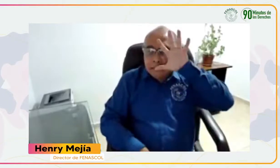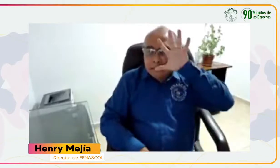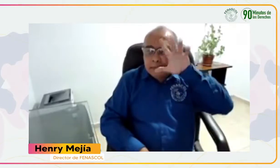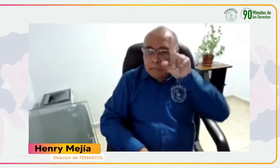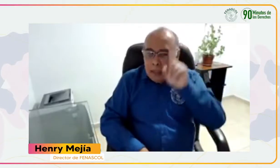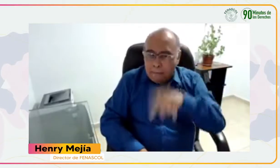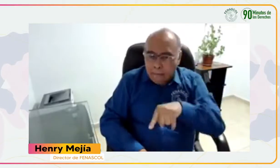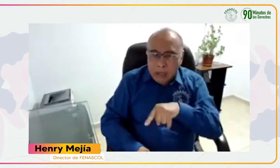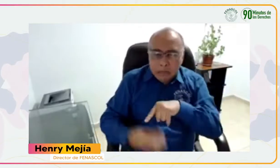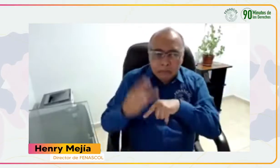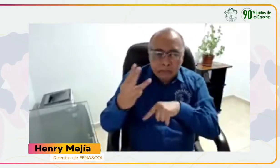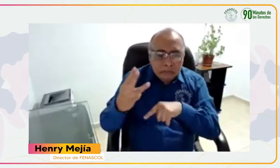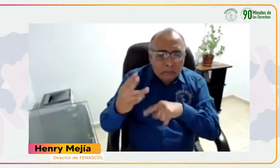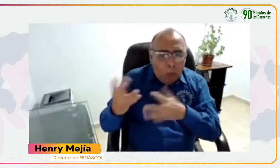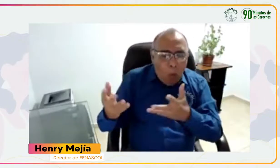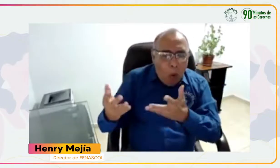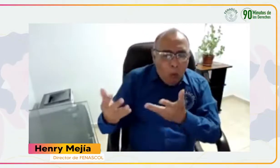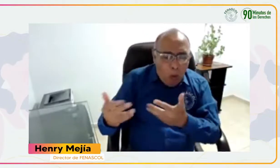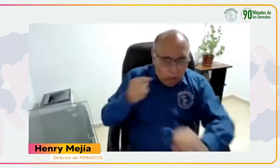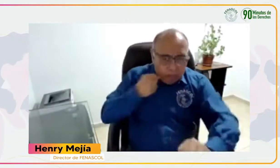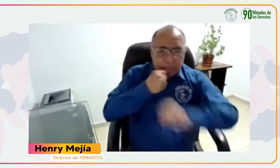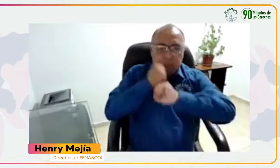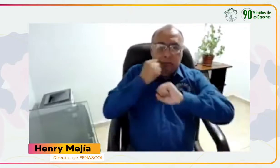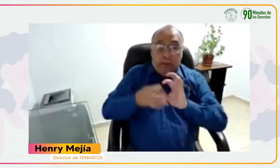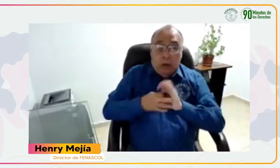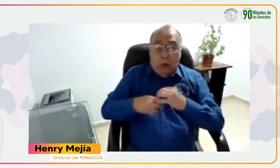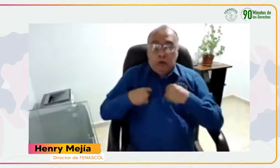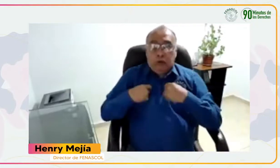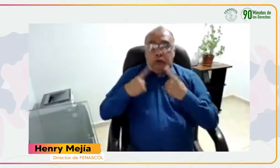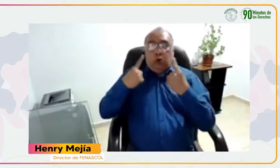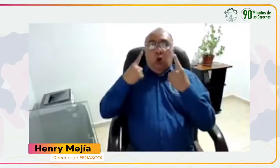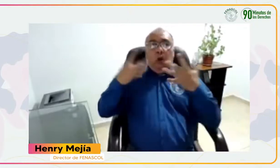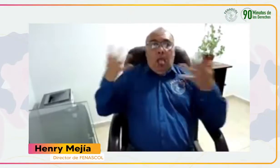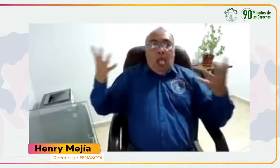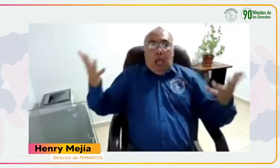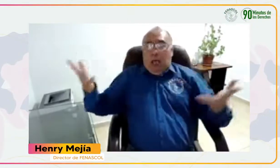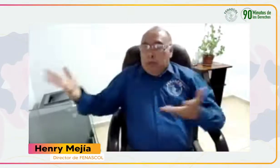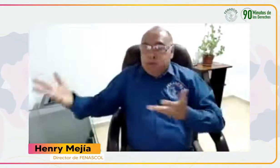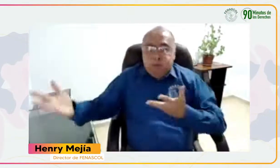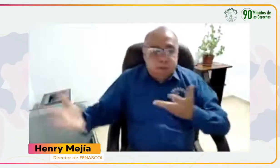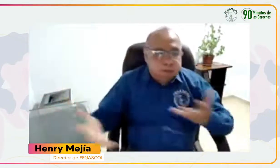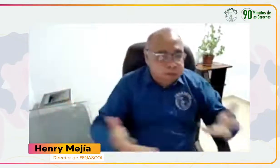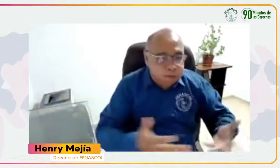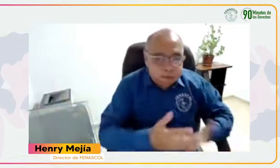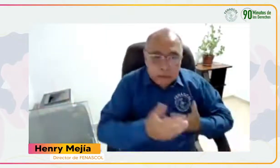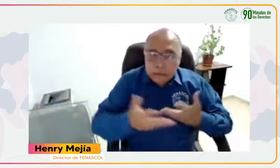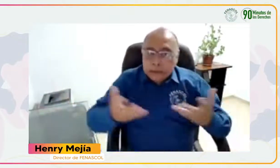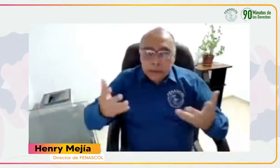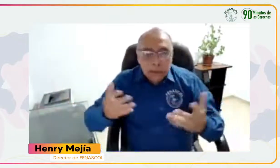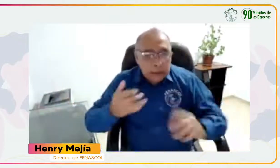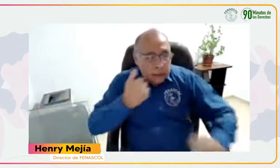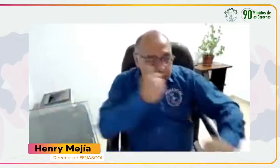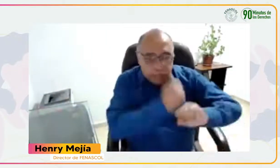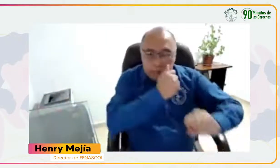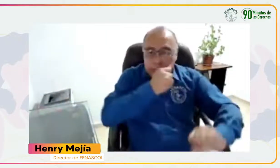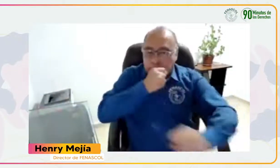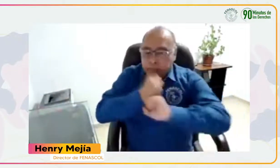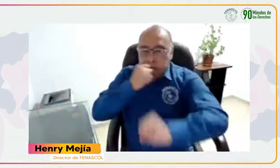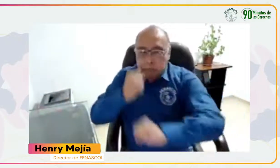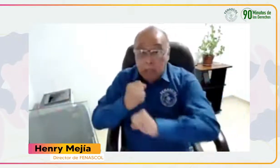anteriormente lo que decía Cinda con CEDESOR, también ese apoyo, ¿dónde está por esas diferentes